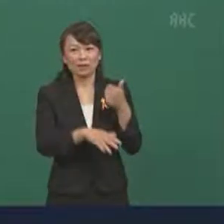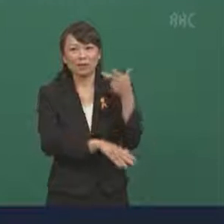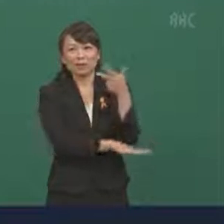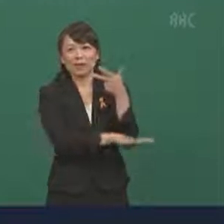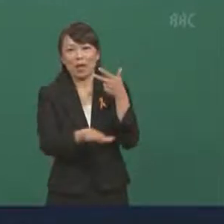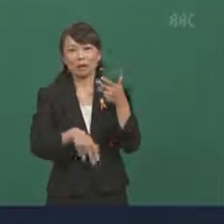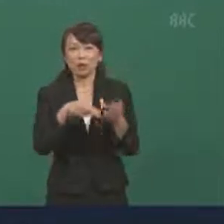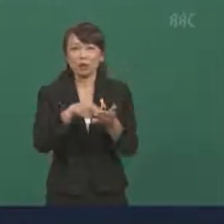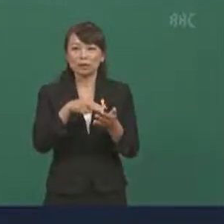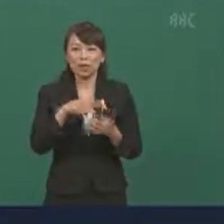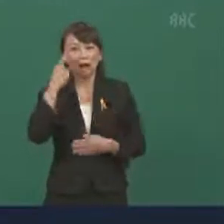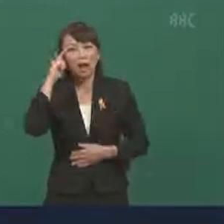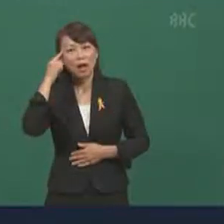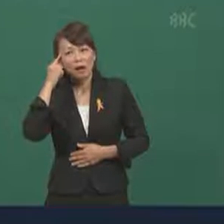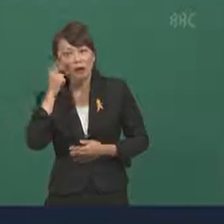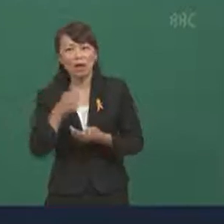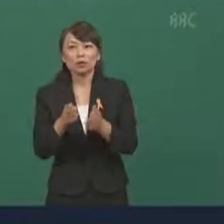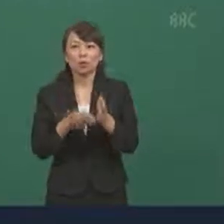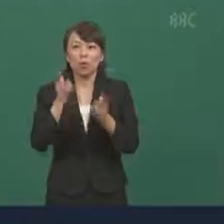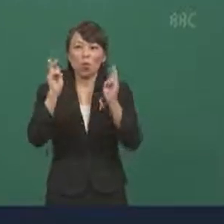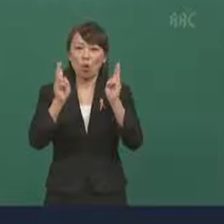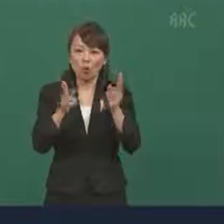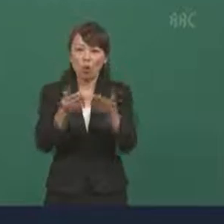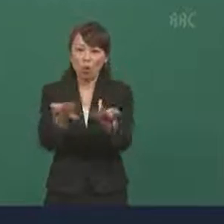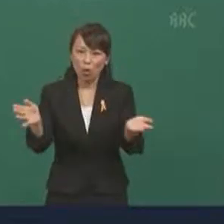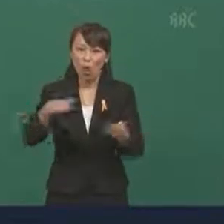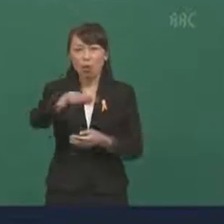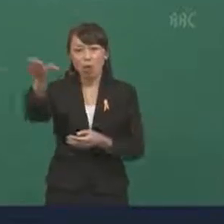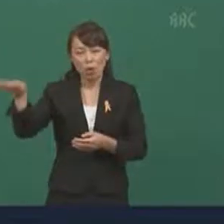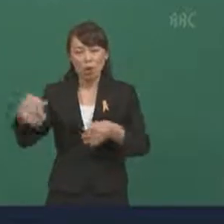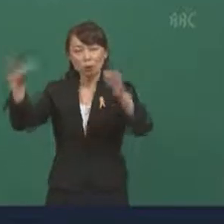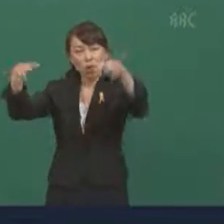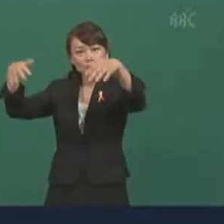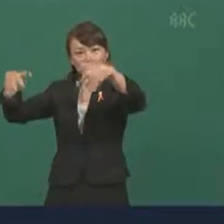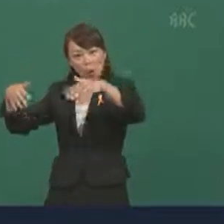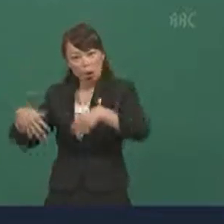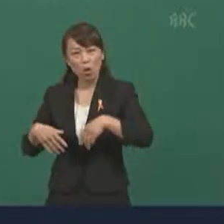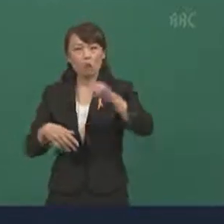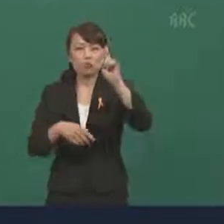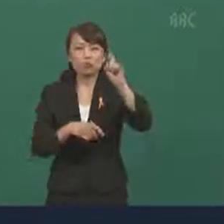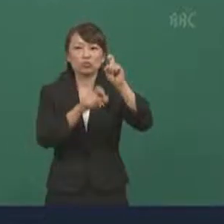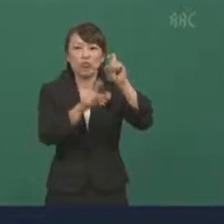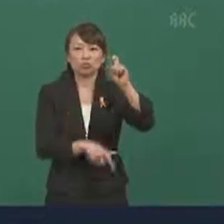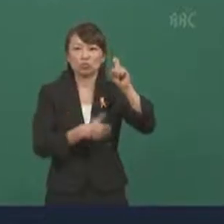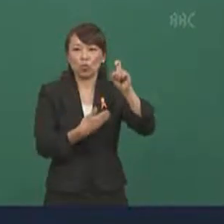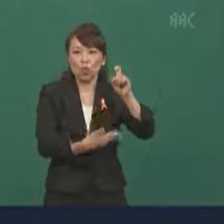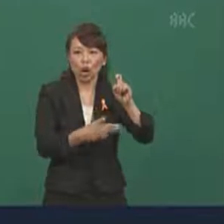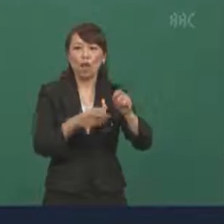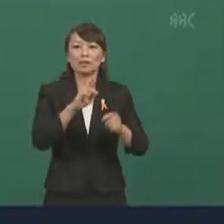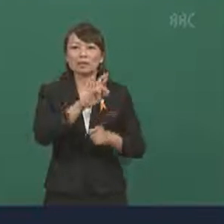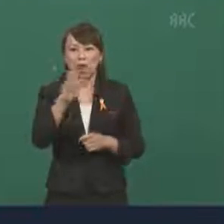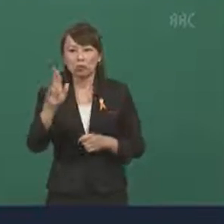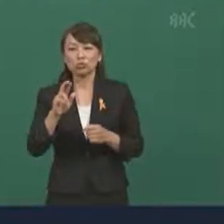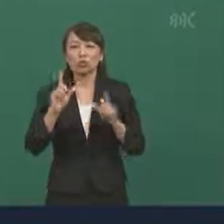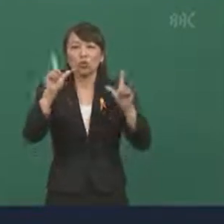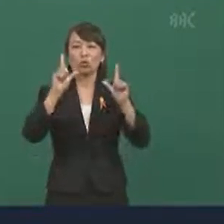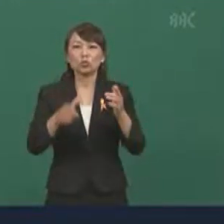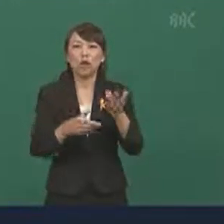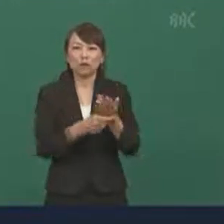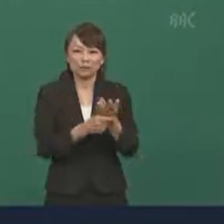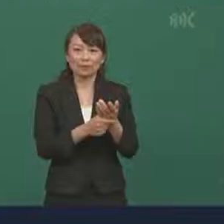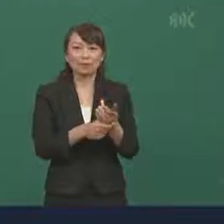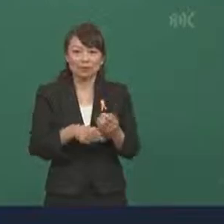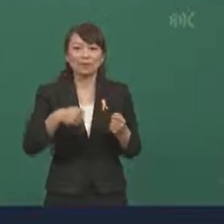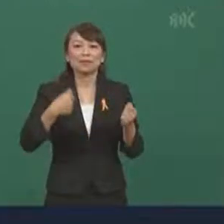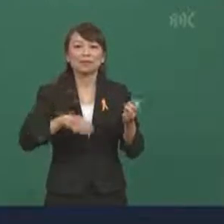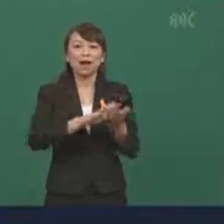虹を観光資源として活用し、旅行者を呼び込もうと、9日、JR